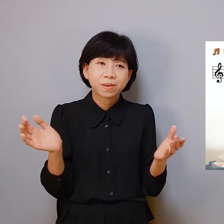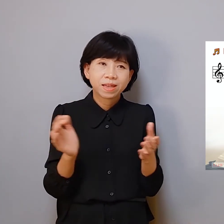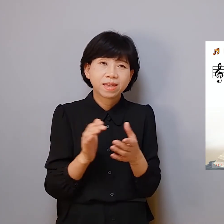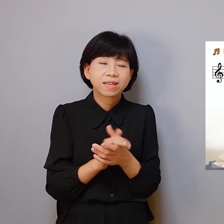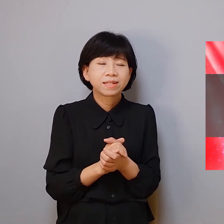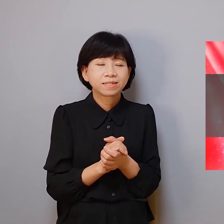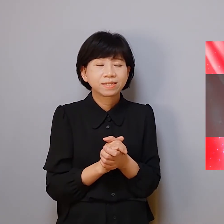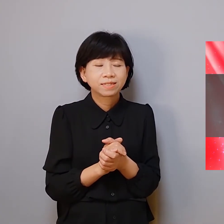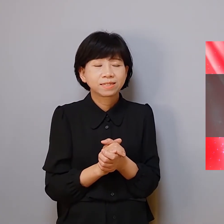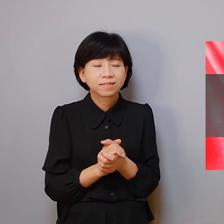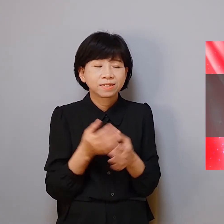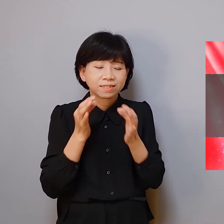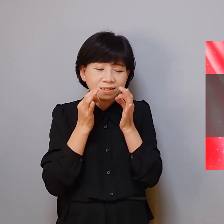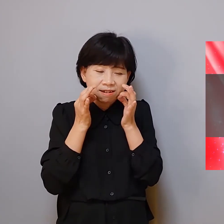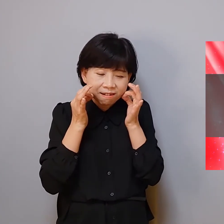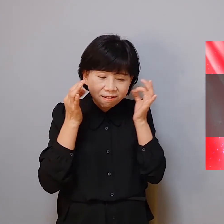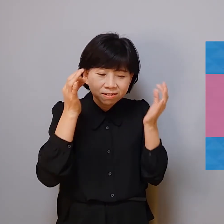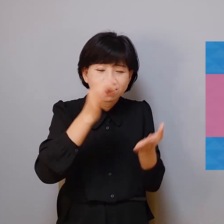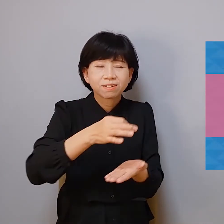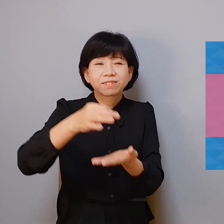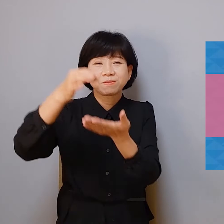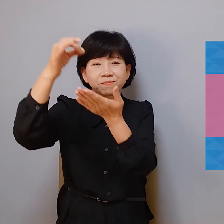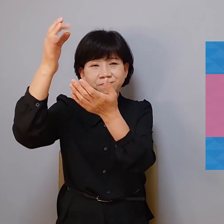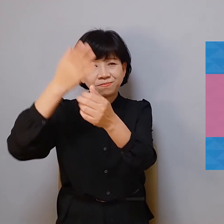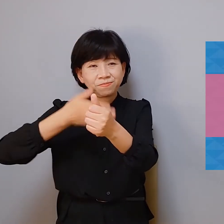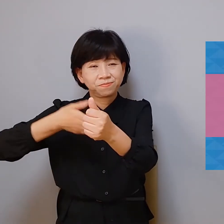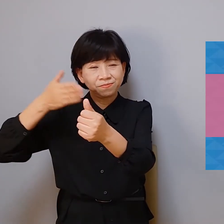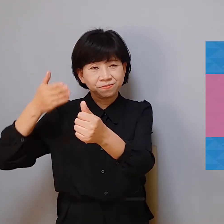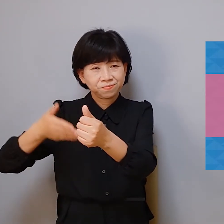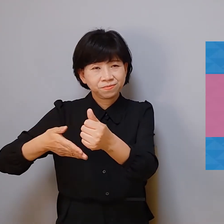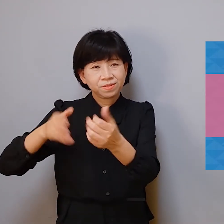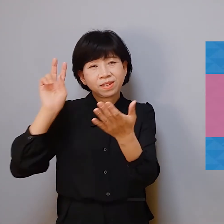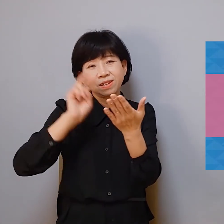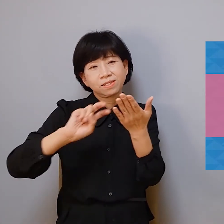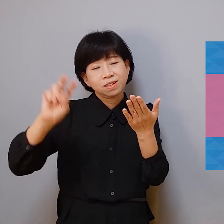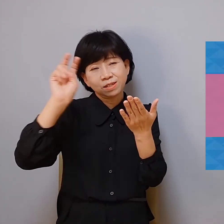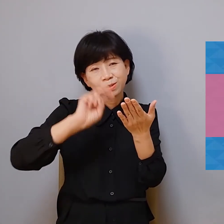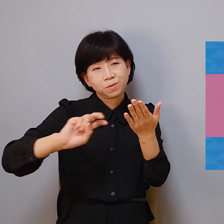섬기리. 이제 정성껏 준비한 예물 드립니다.